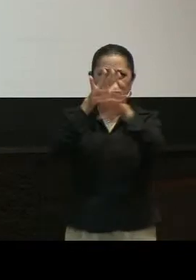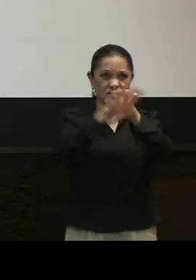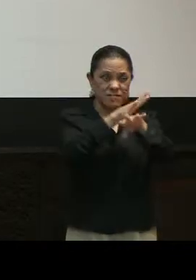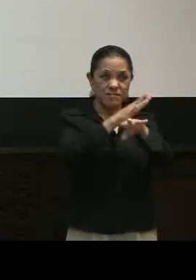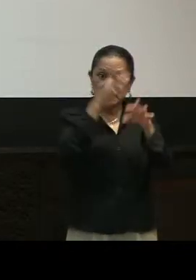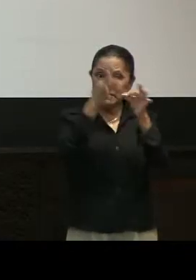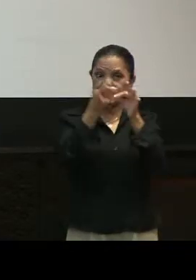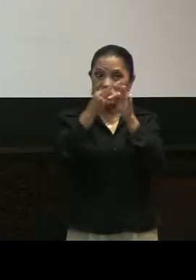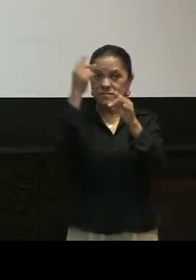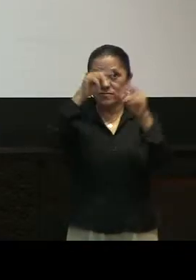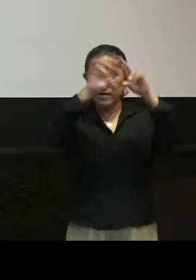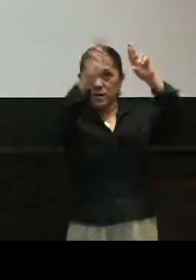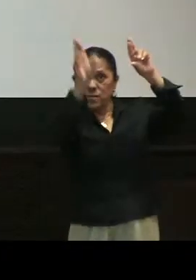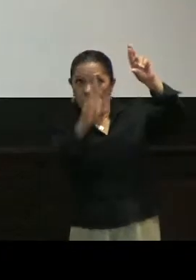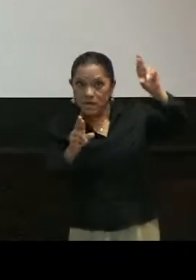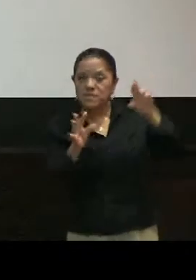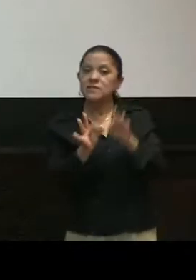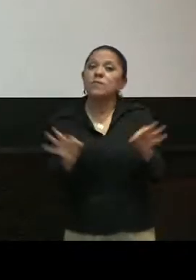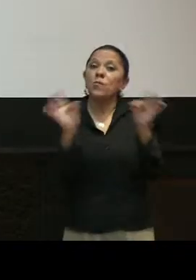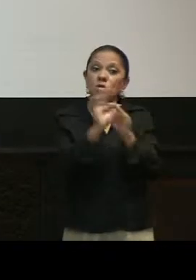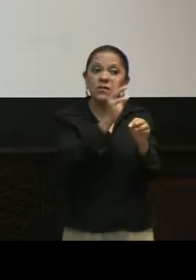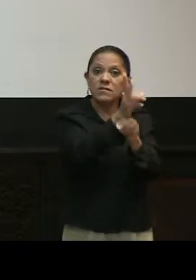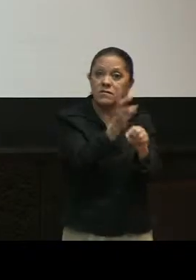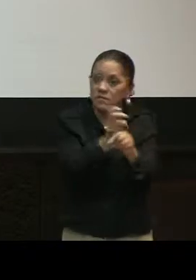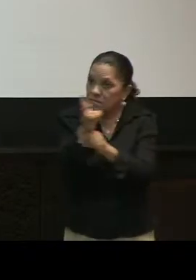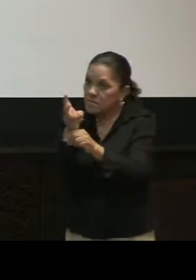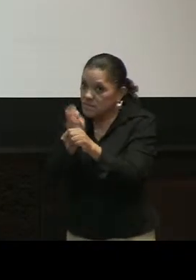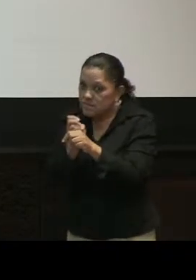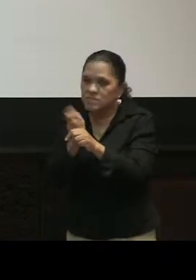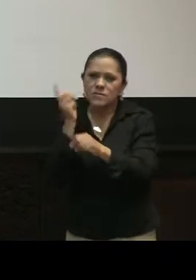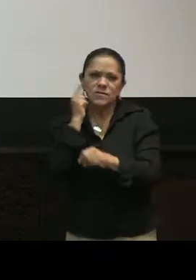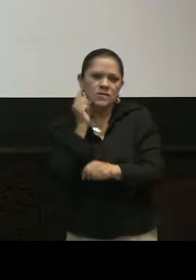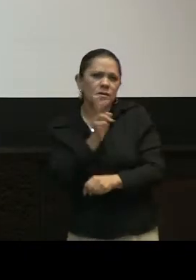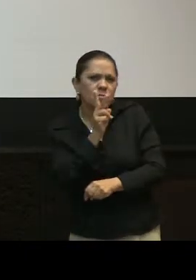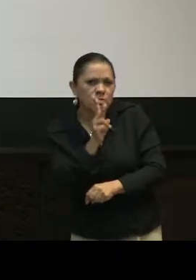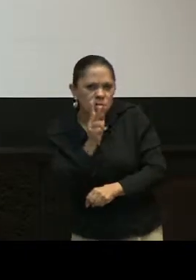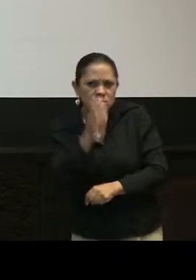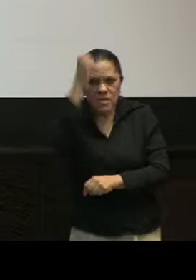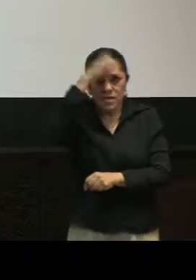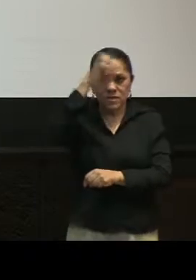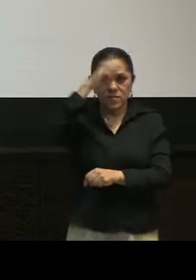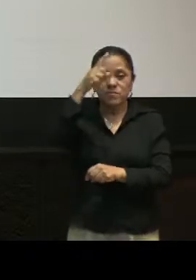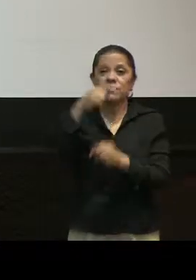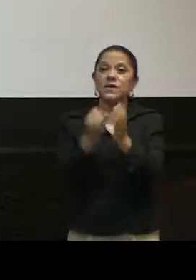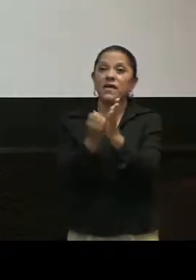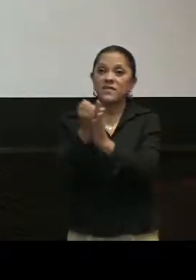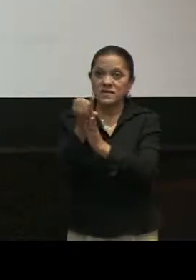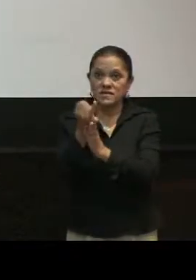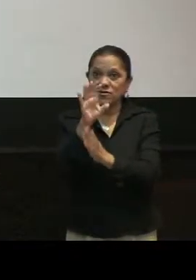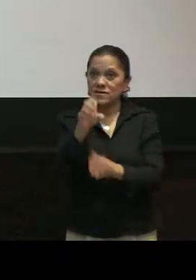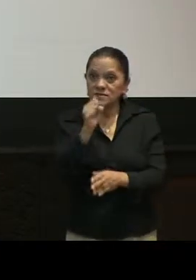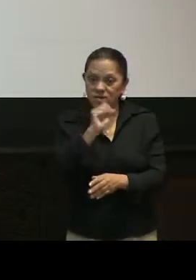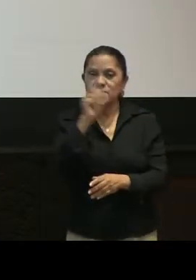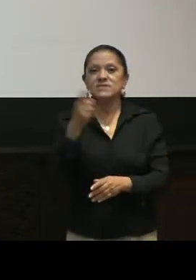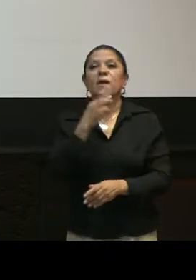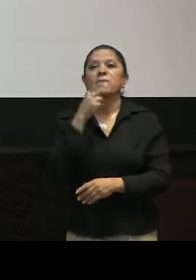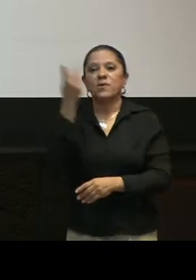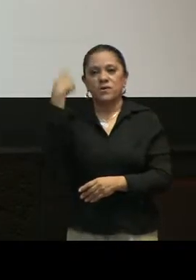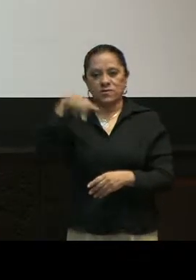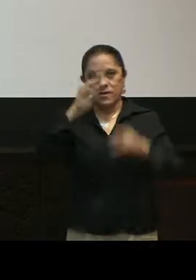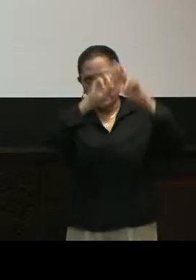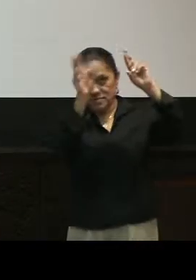país, es muy importante convocar y escuchar las voces de los expertos para que las decisiones que se tomen sean las mejores para nuestro